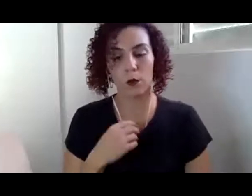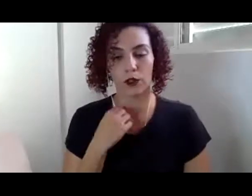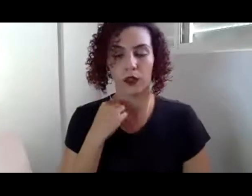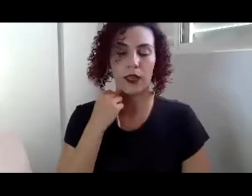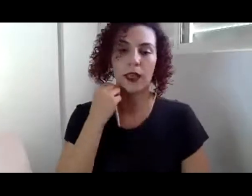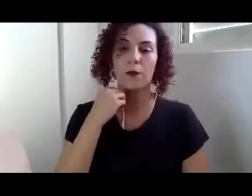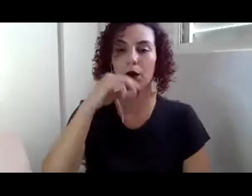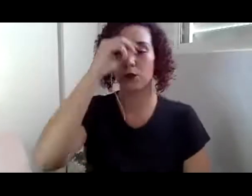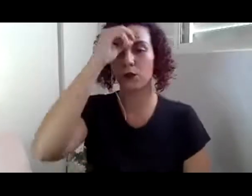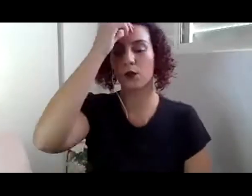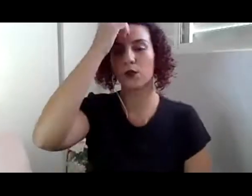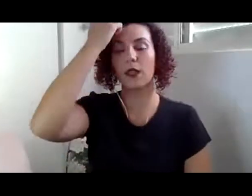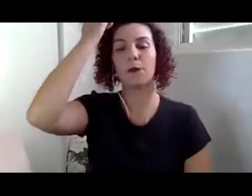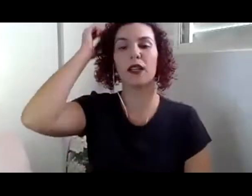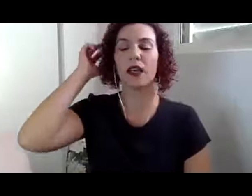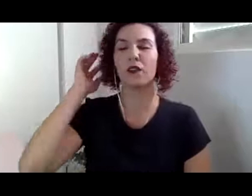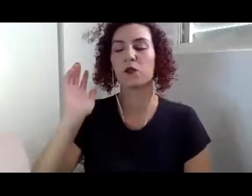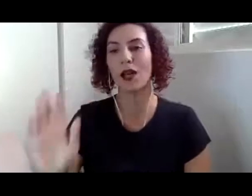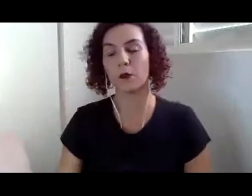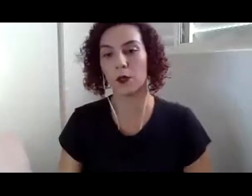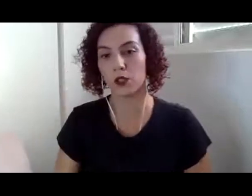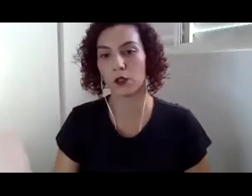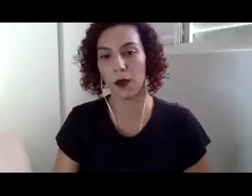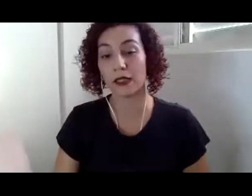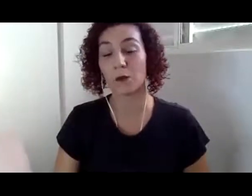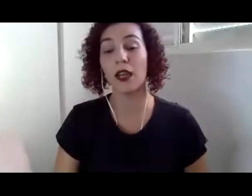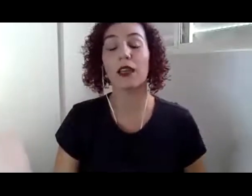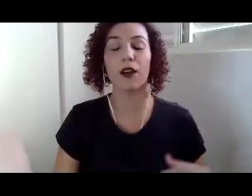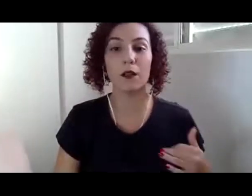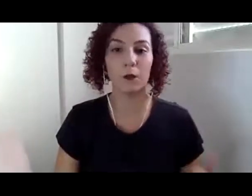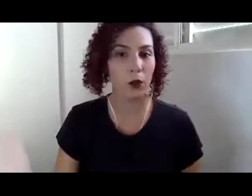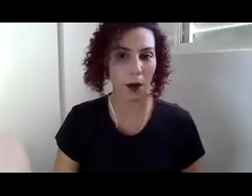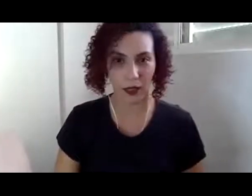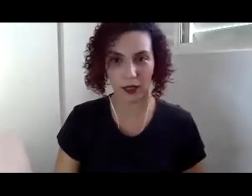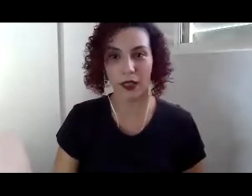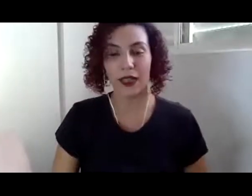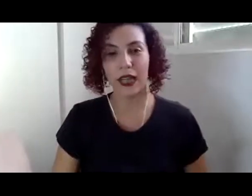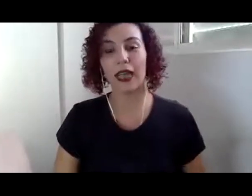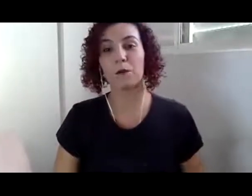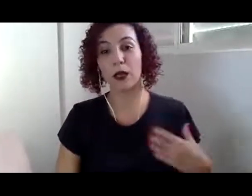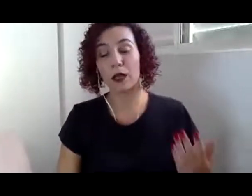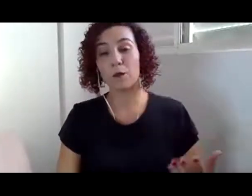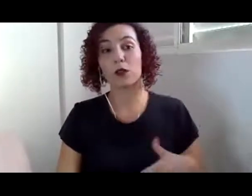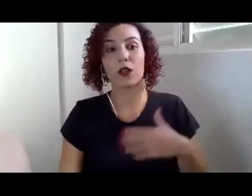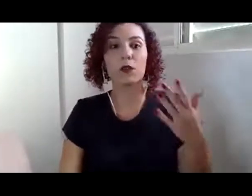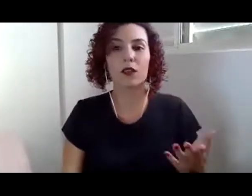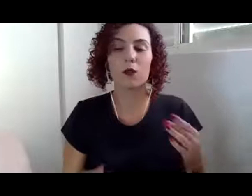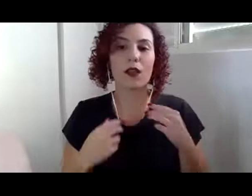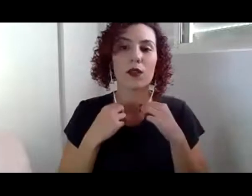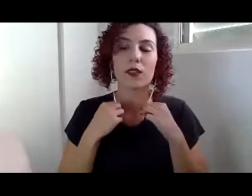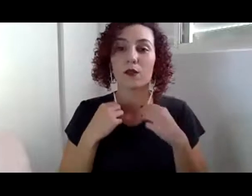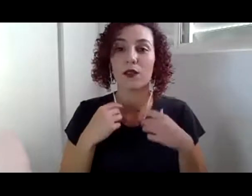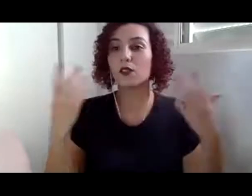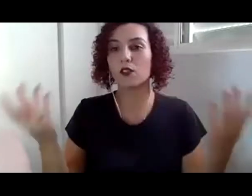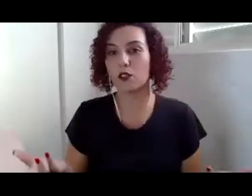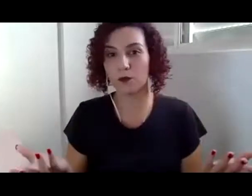eu editei ele por causa do nosso tempo, ele deve ter uns 4 minutinhos no máximo, e vale muito a pena, né? Porque ele mostra outras